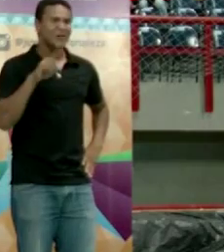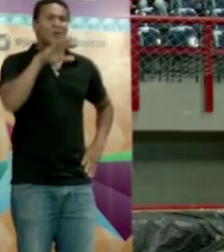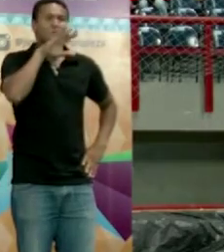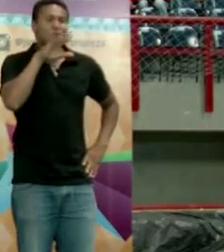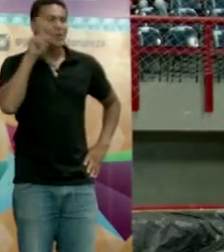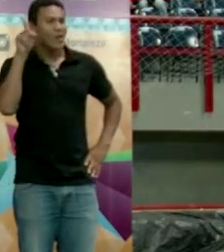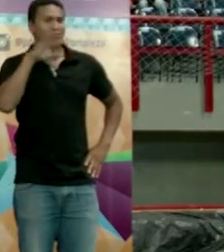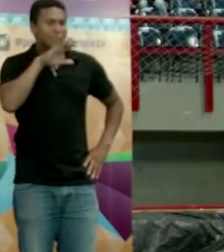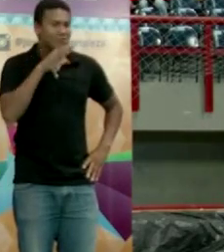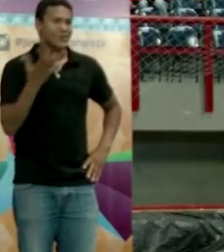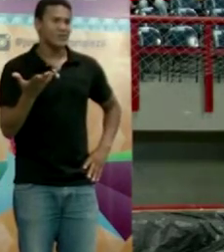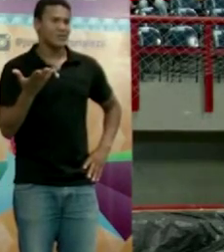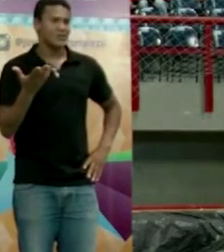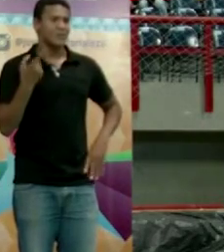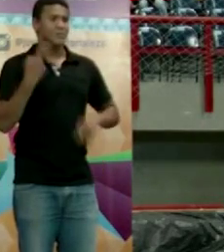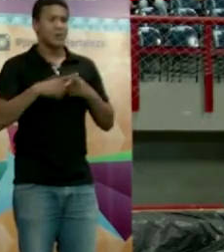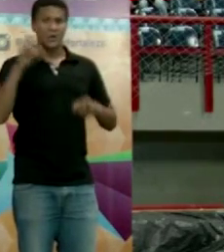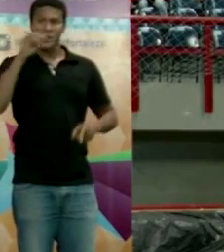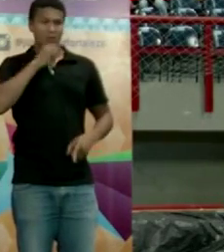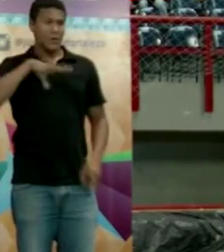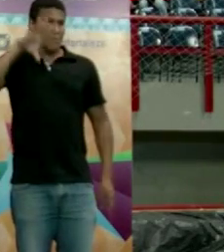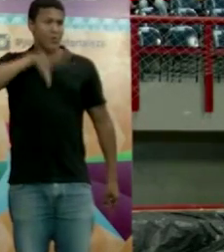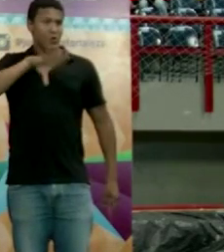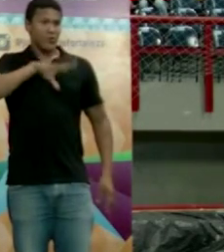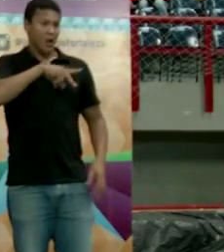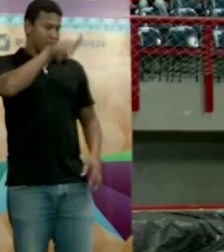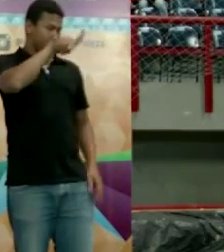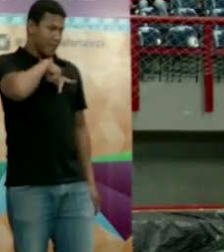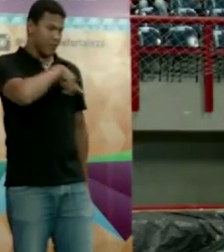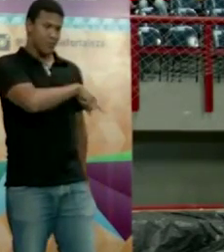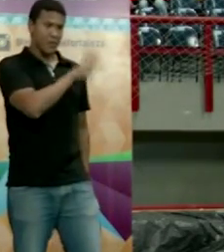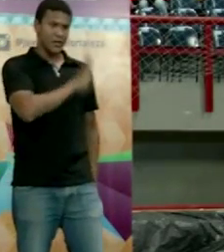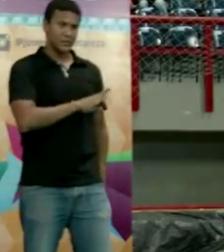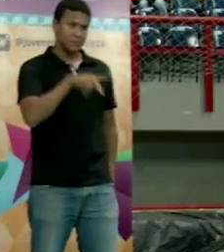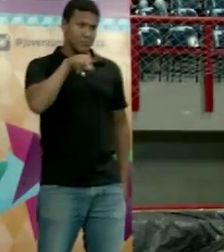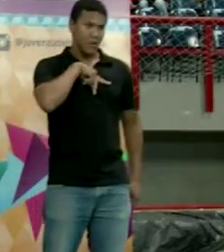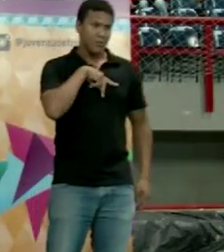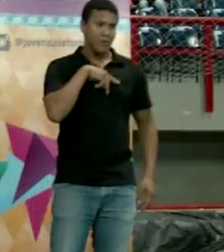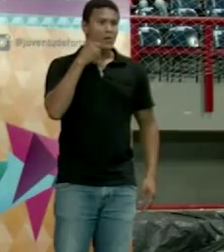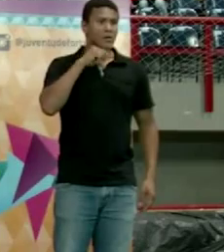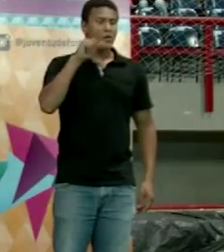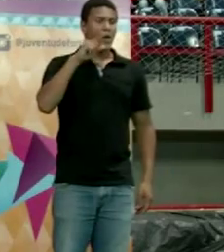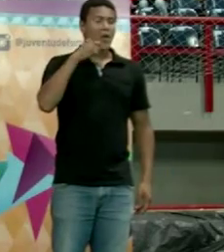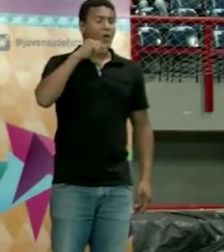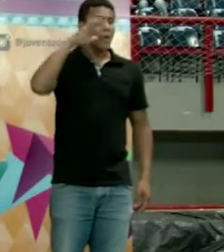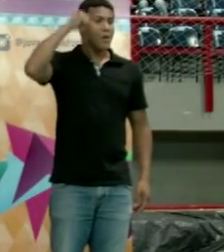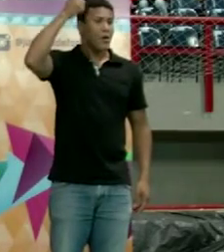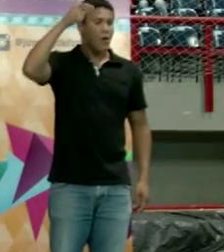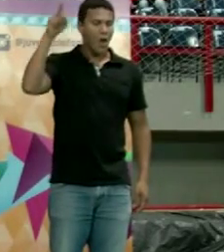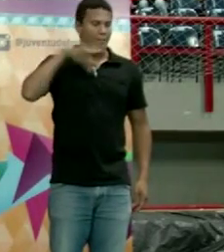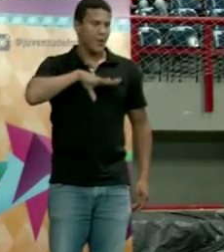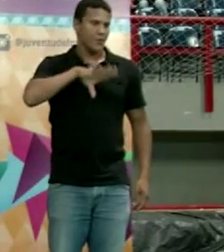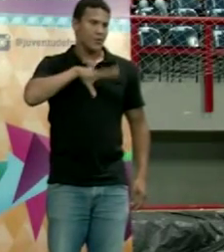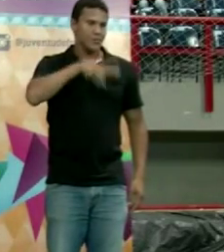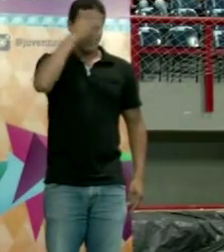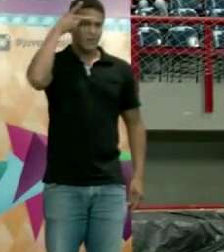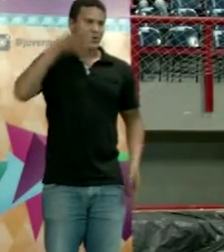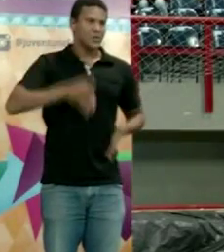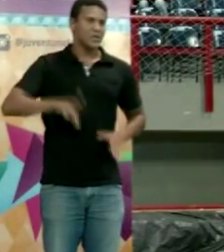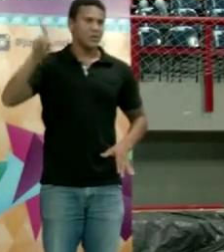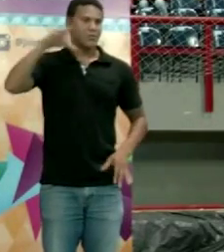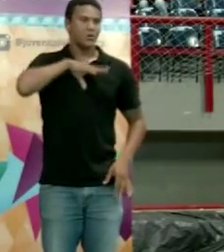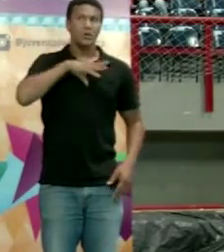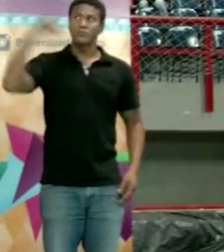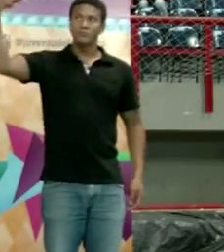no Brasil, quando era de Portugal, quem é que mais tinha privilégios? Quem era português,